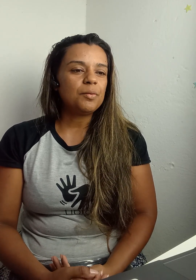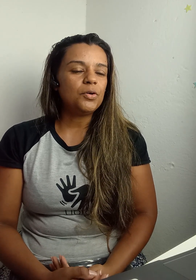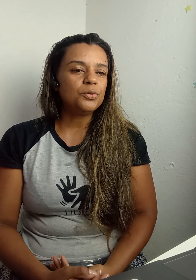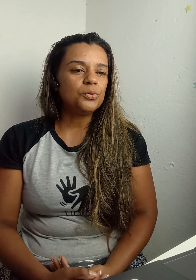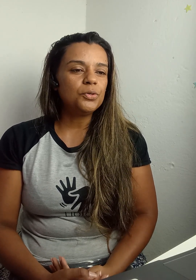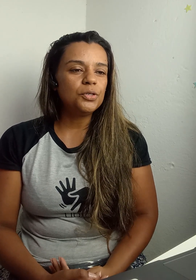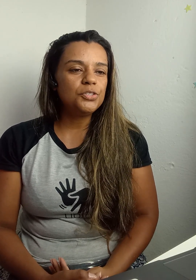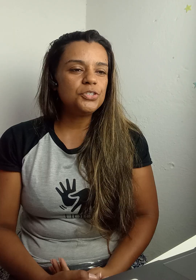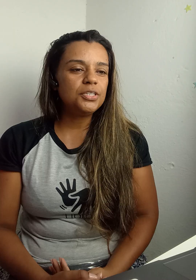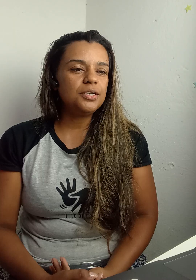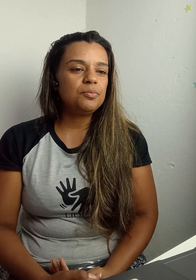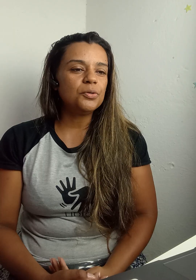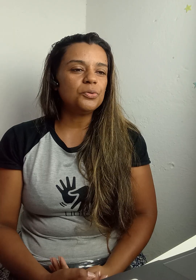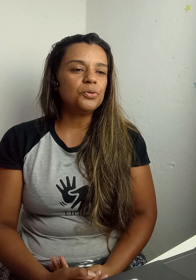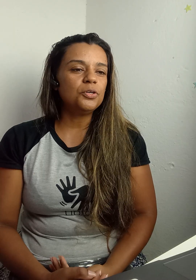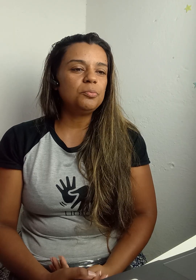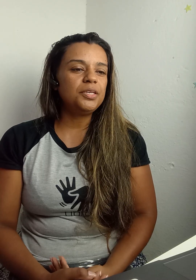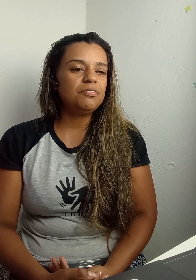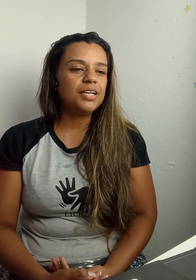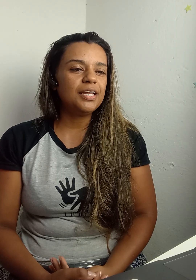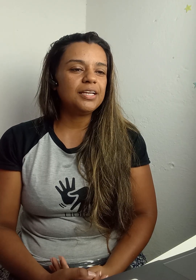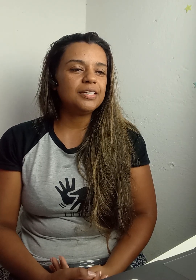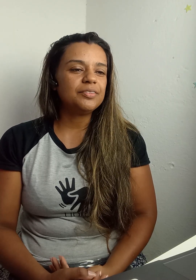Boa noite, meu nome. Vai lá.